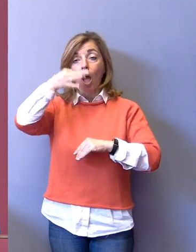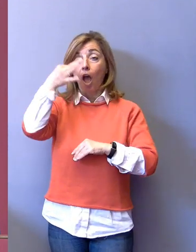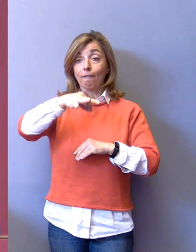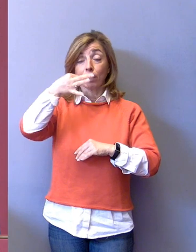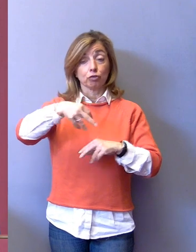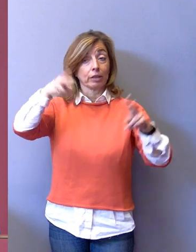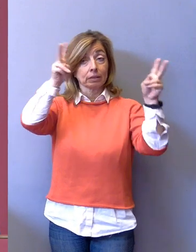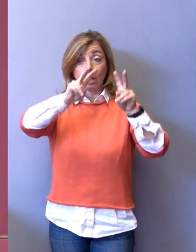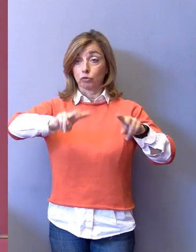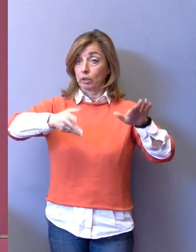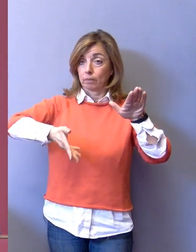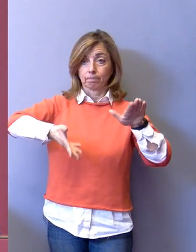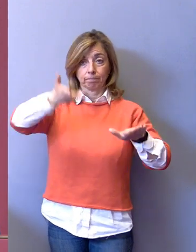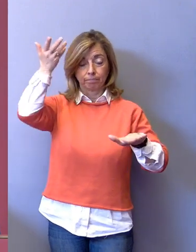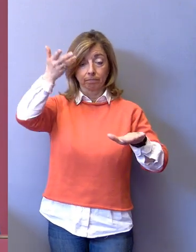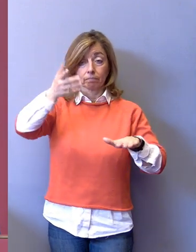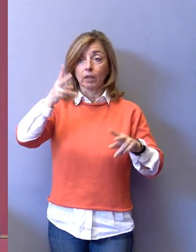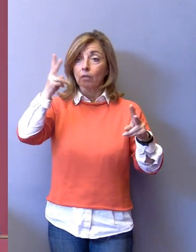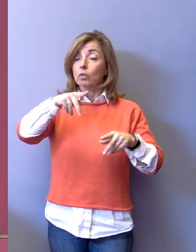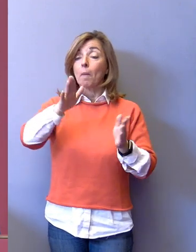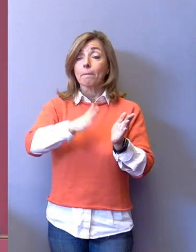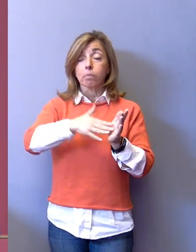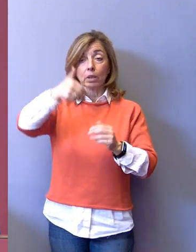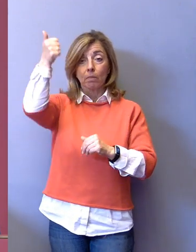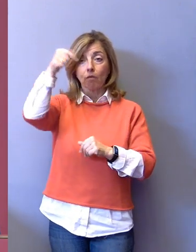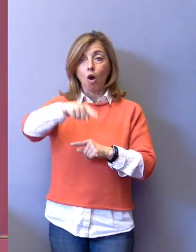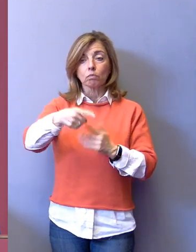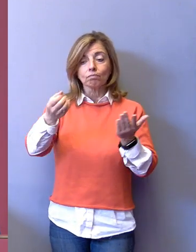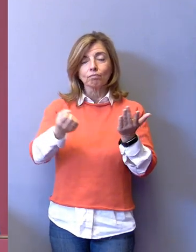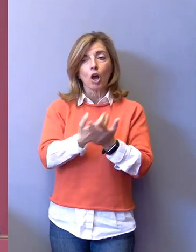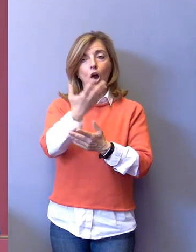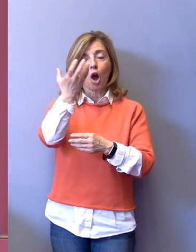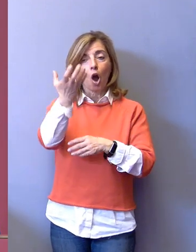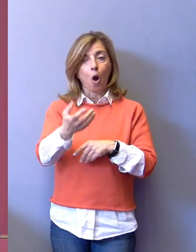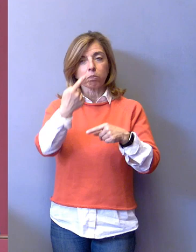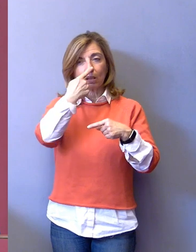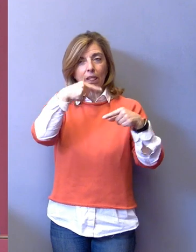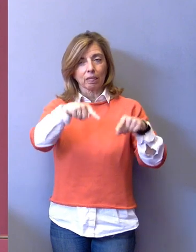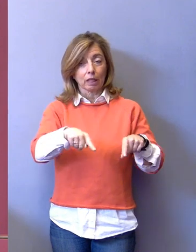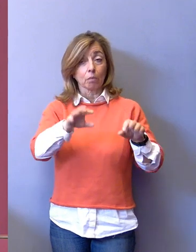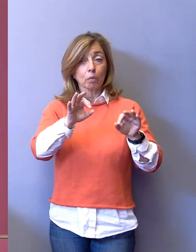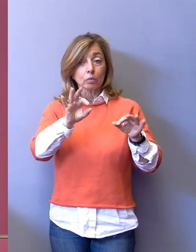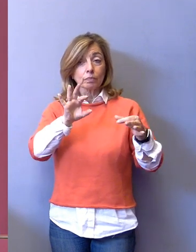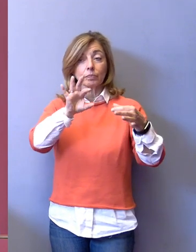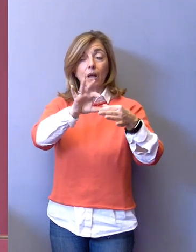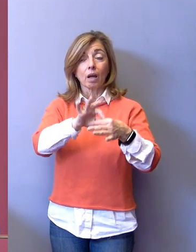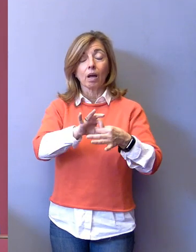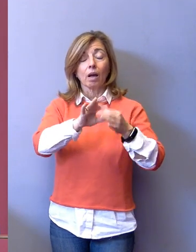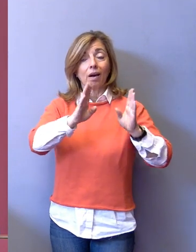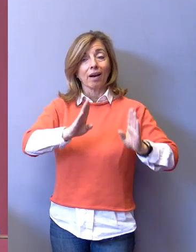ed è la prima volta che realizziamo opere di questo tipo nel campo dell'edilizia residenziale